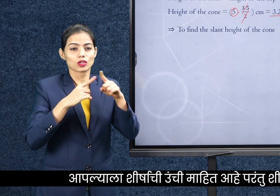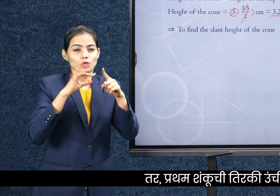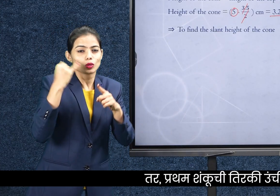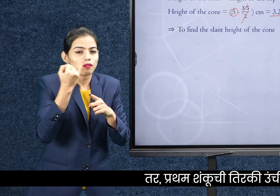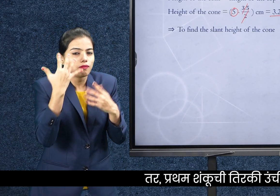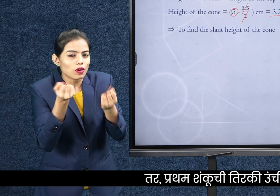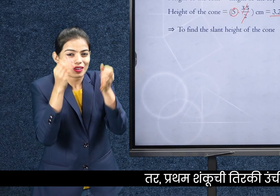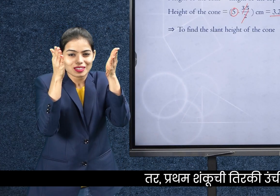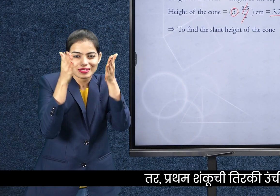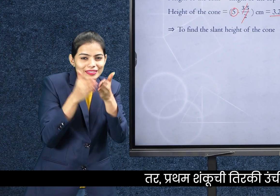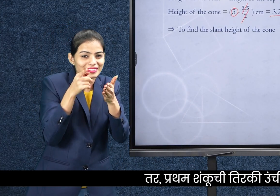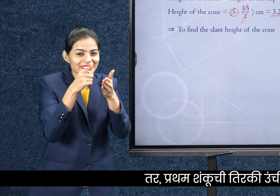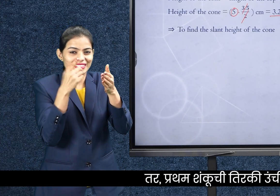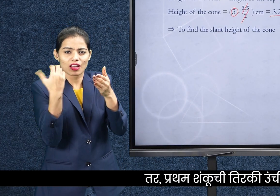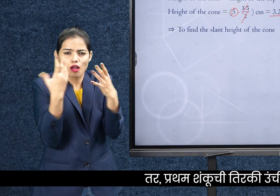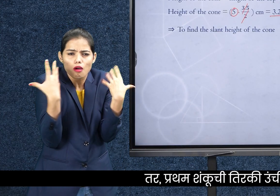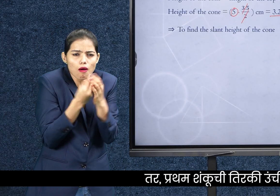तर प्रथम शंकूची तिरकी उंची शोधा.